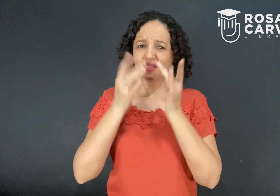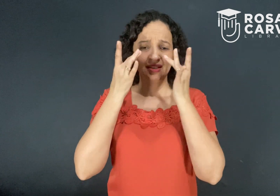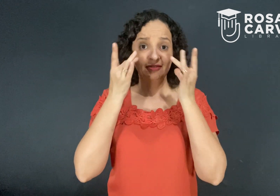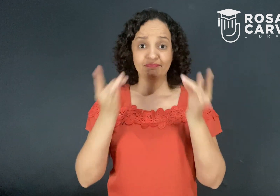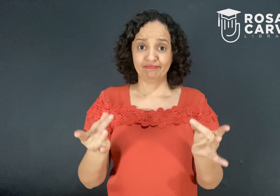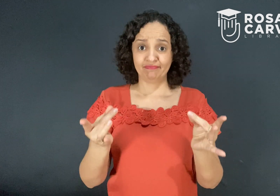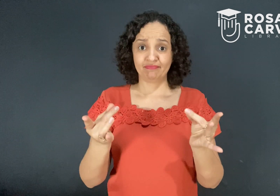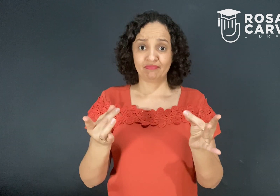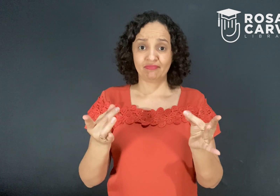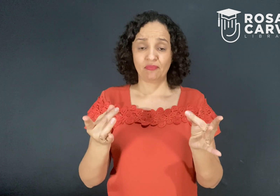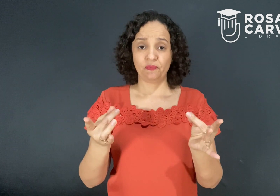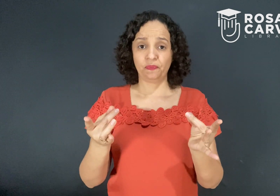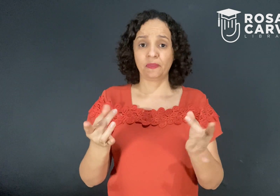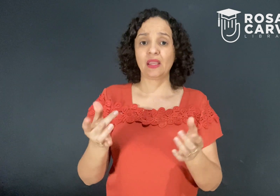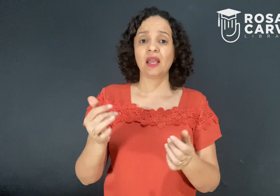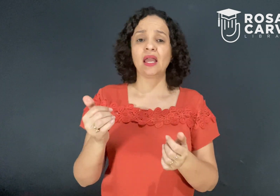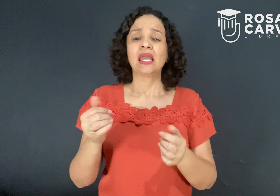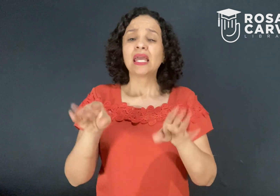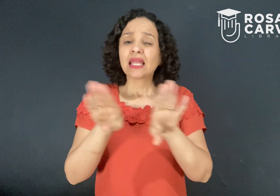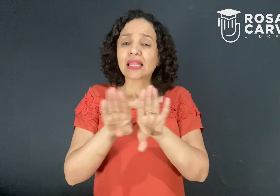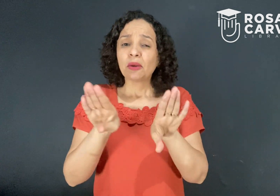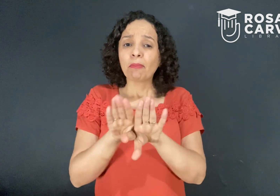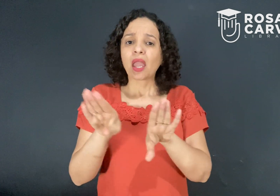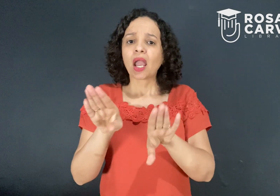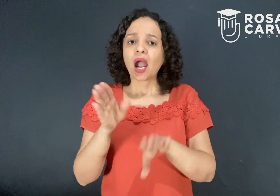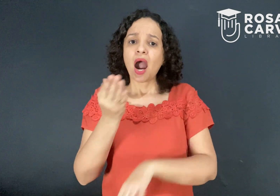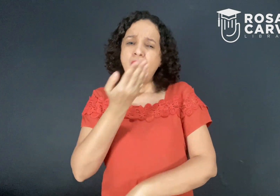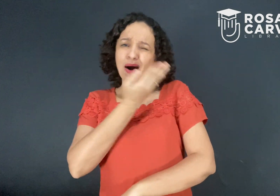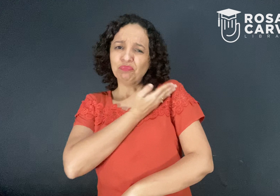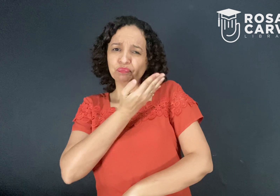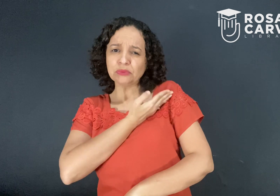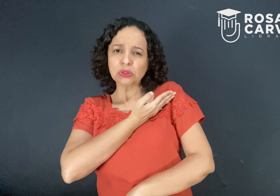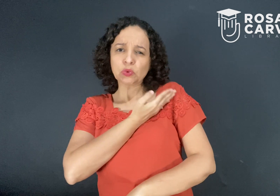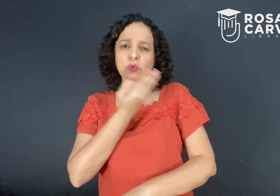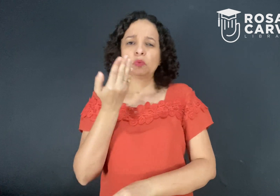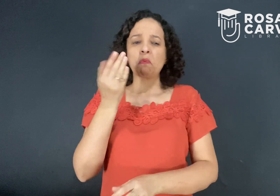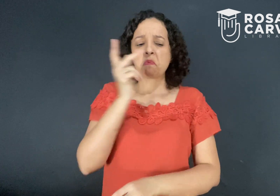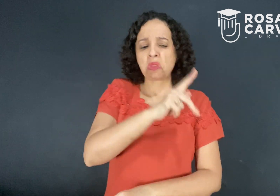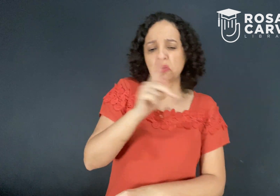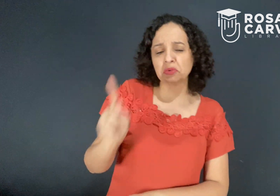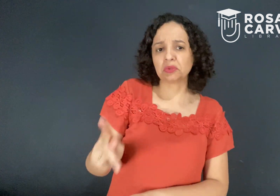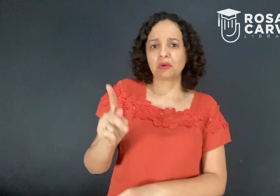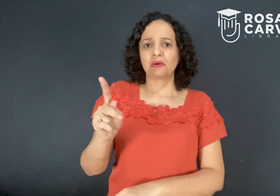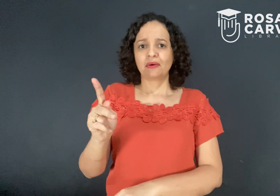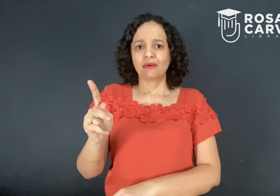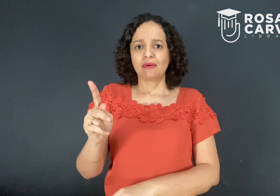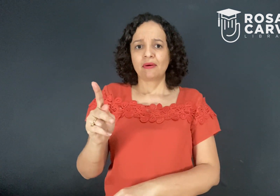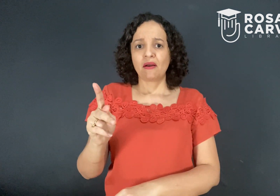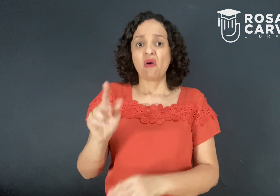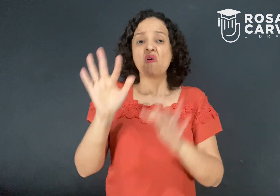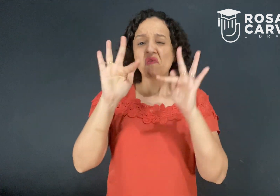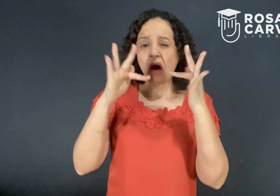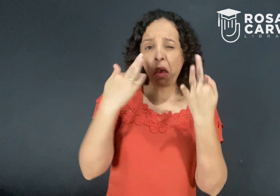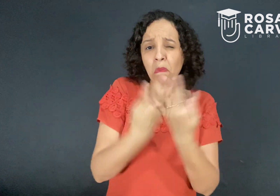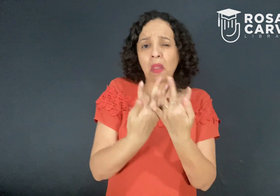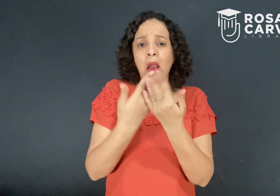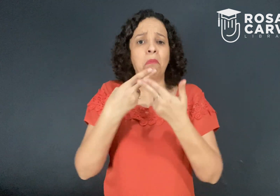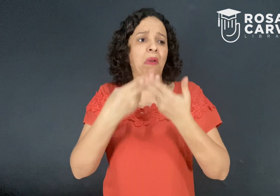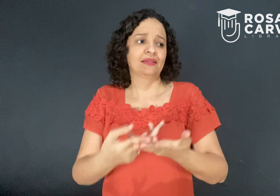infância, sem a tolerância dos amigos na escola, dos professores e às vezes